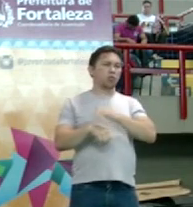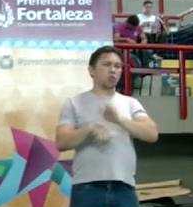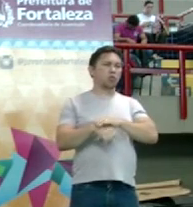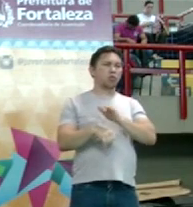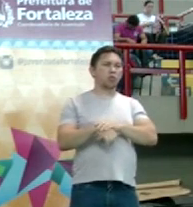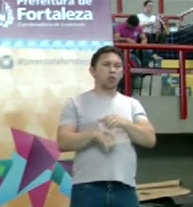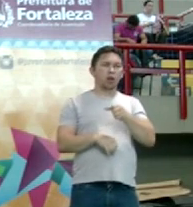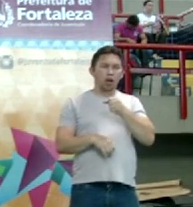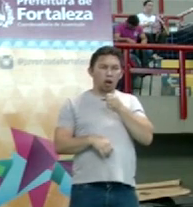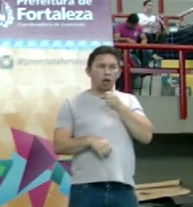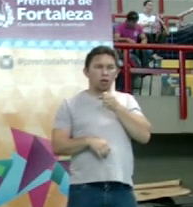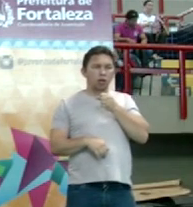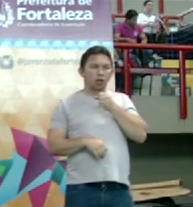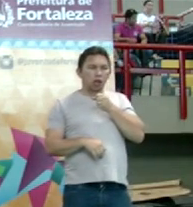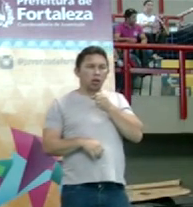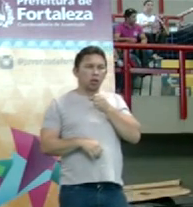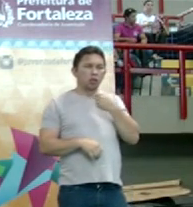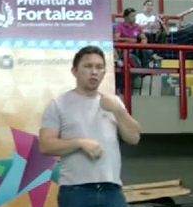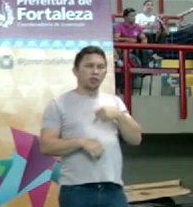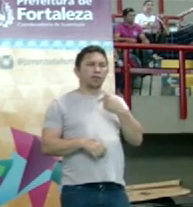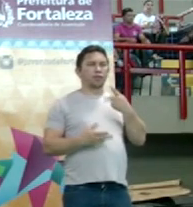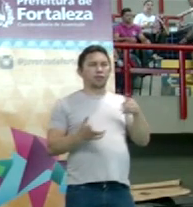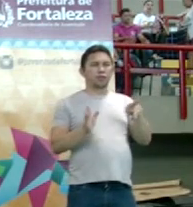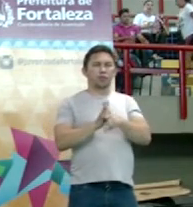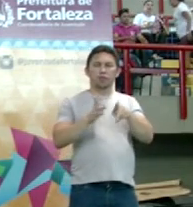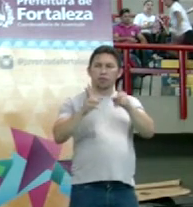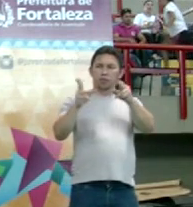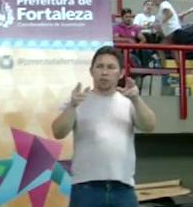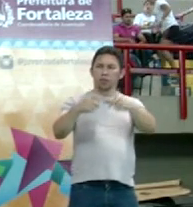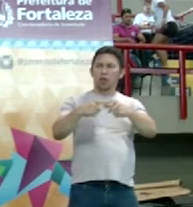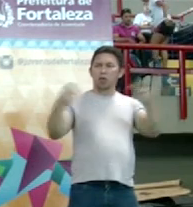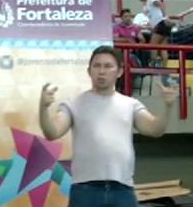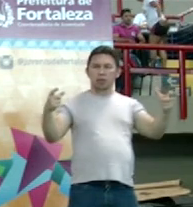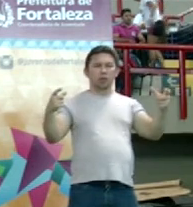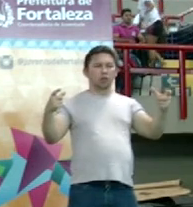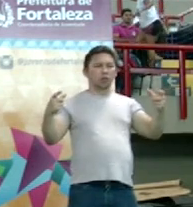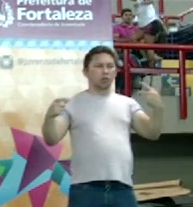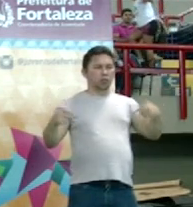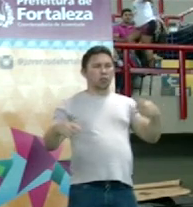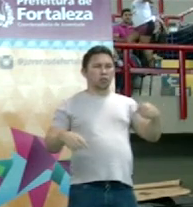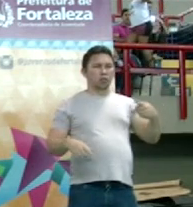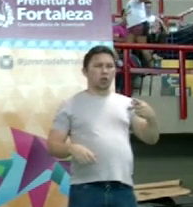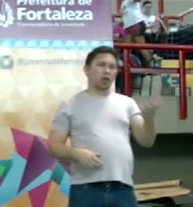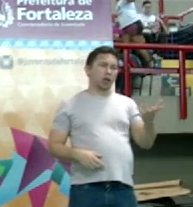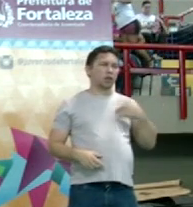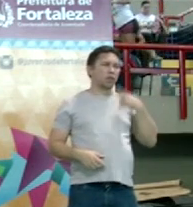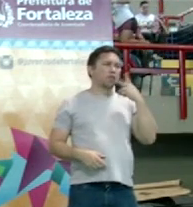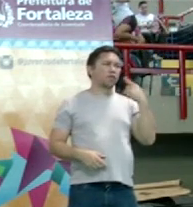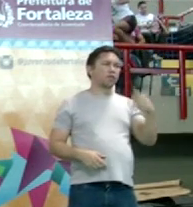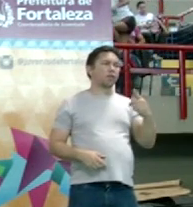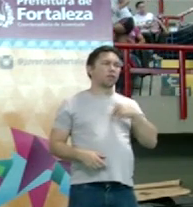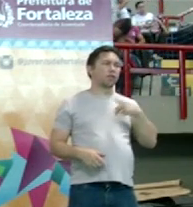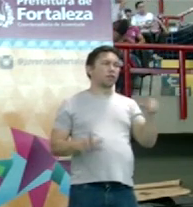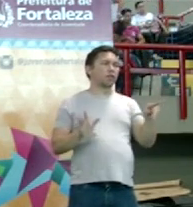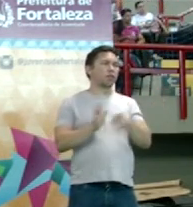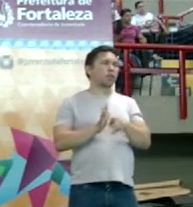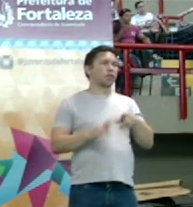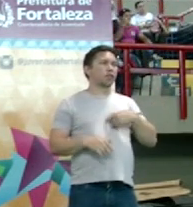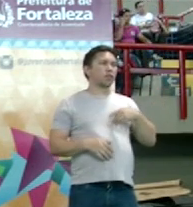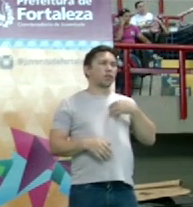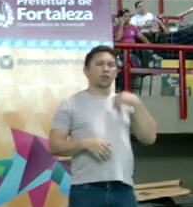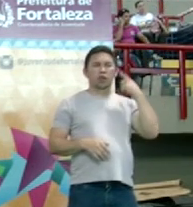estão ouvindo, o meu sotaque, que é cearense, como o de vocês, a maioria. Vocês estão vendo que é uma coisa